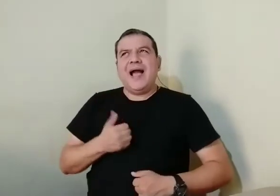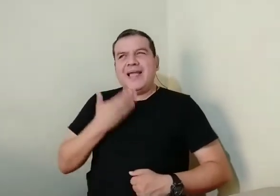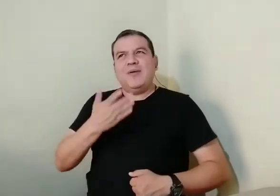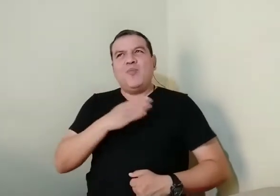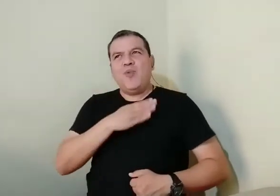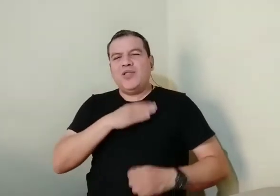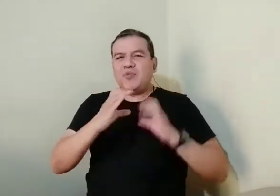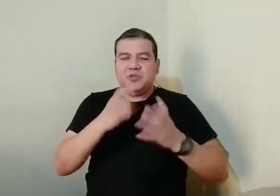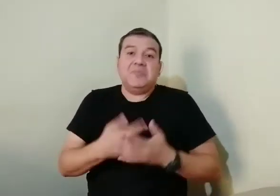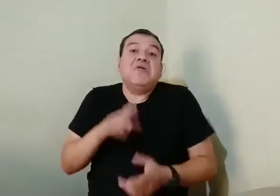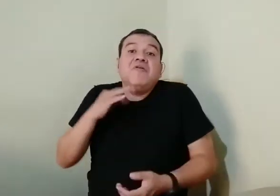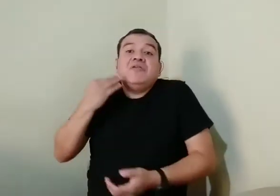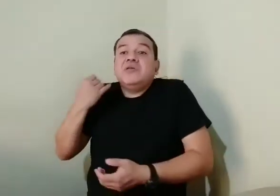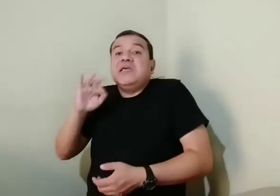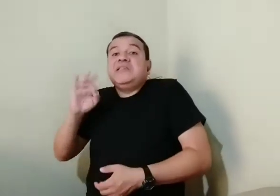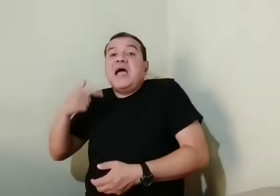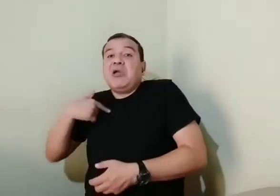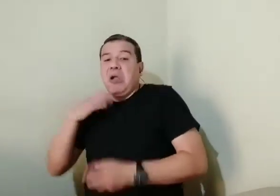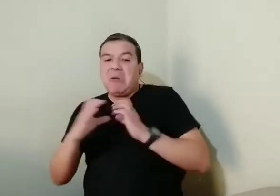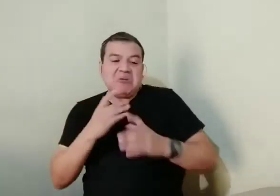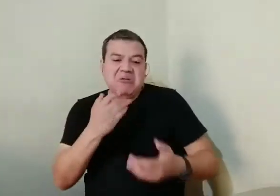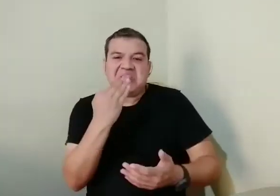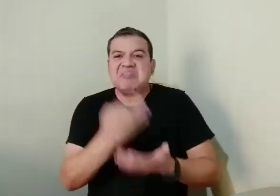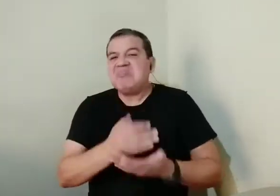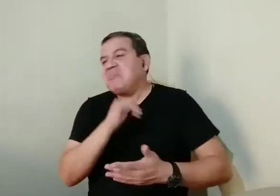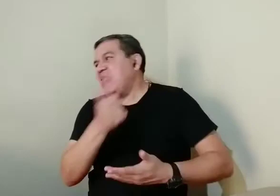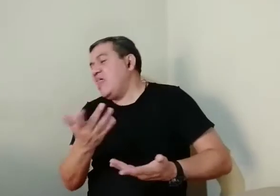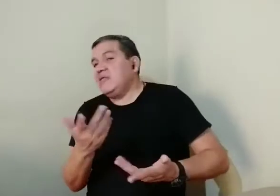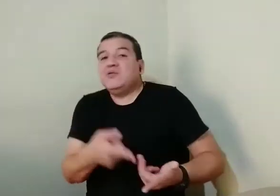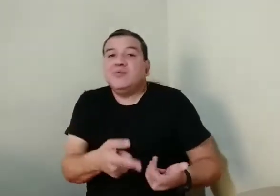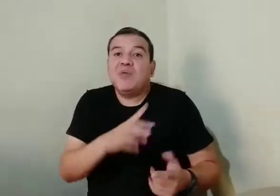todo tipo de relaciones.